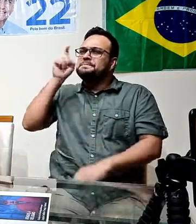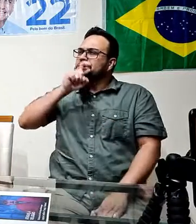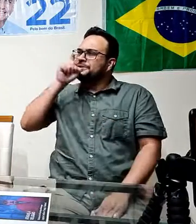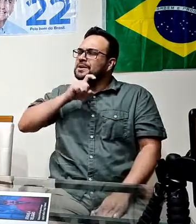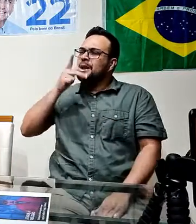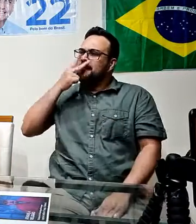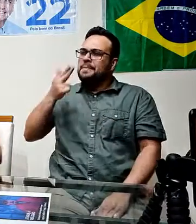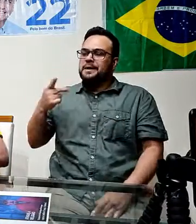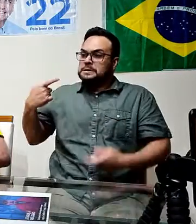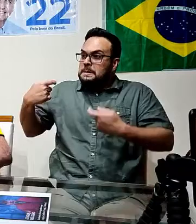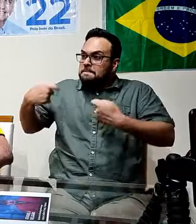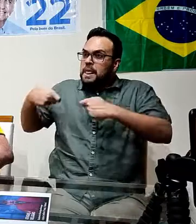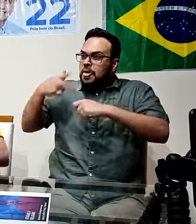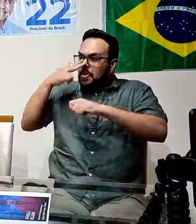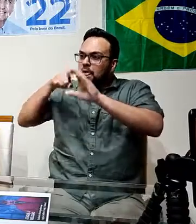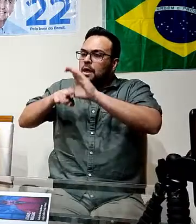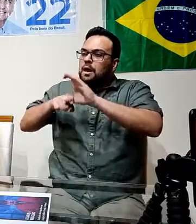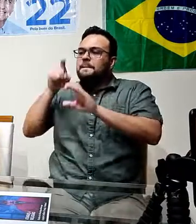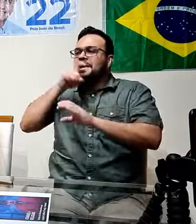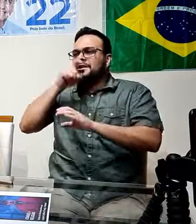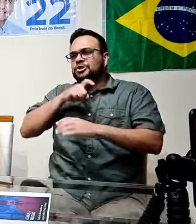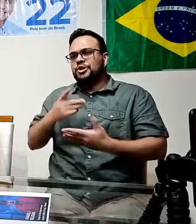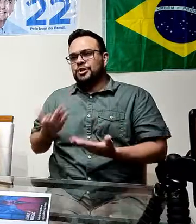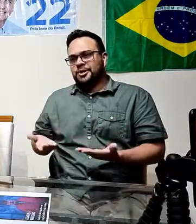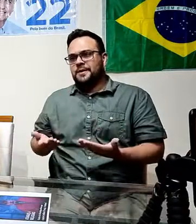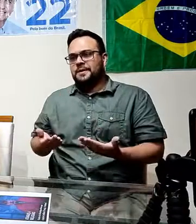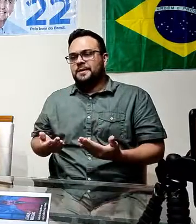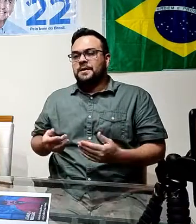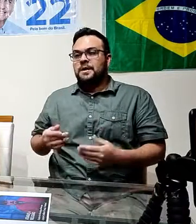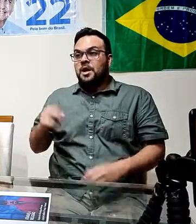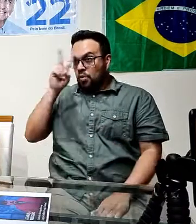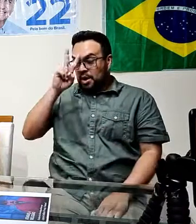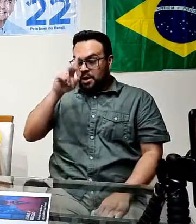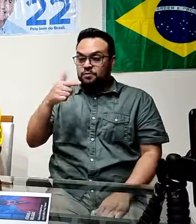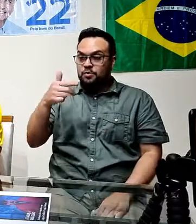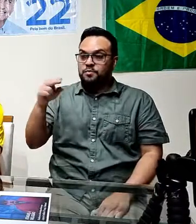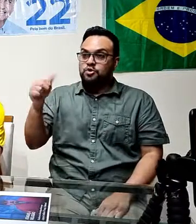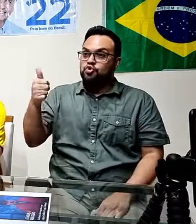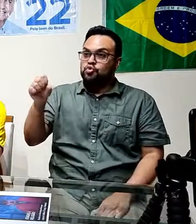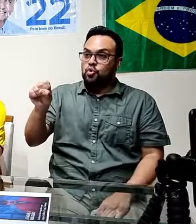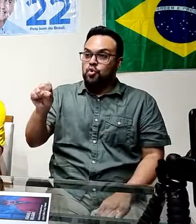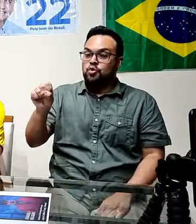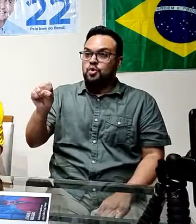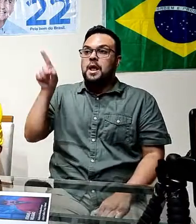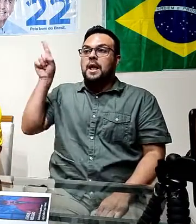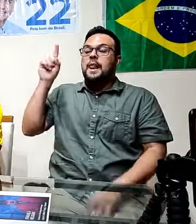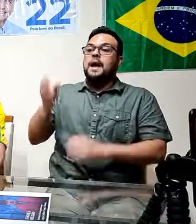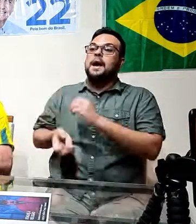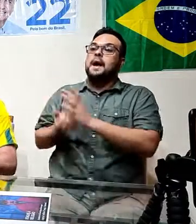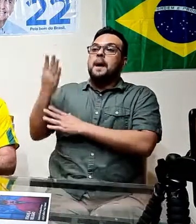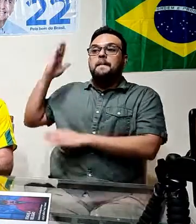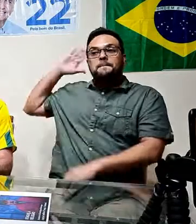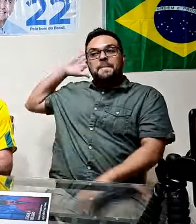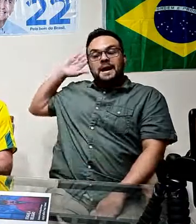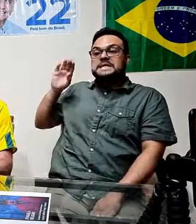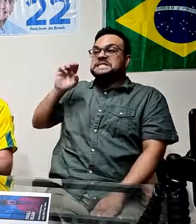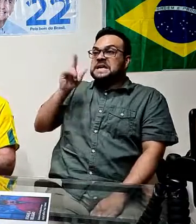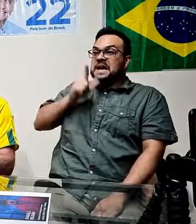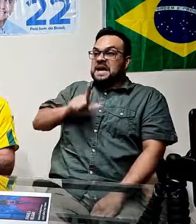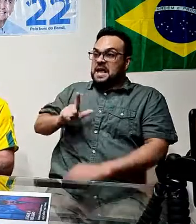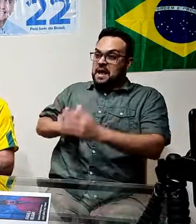Brasil. Eu lembro, em 2018, quando o especial do estado do Pará, chegou uma onda muito forte. Se o Bolsonaro se eleger